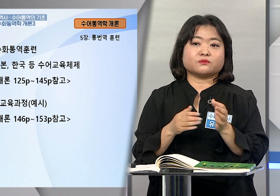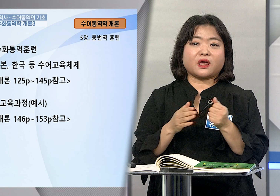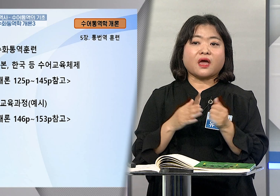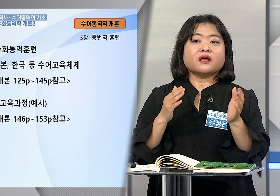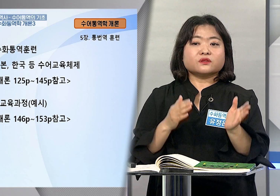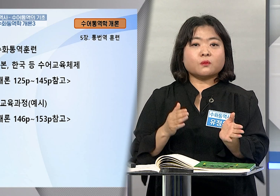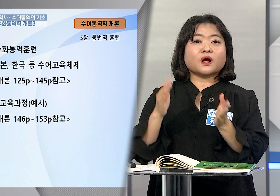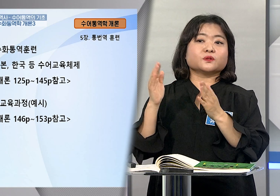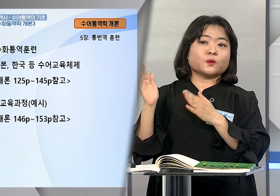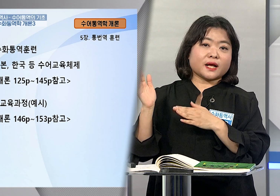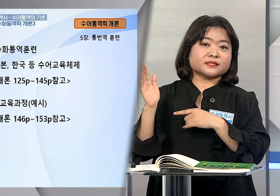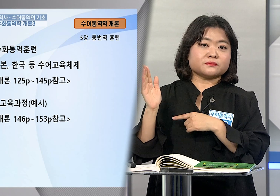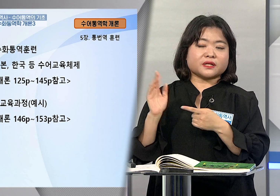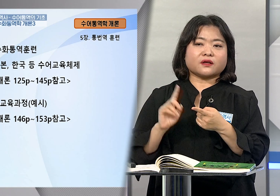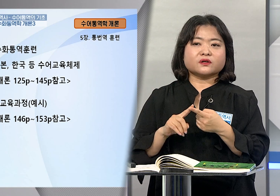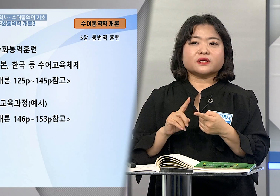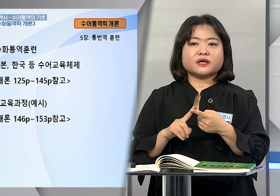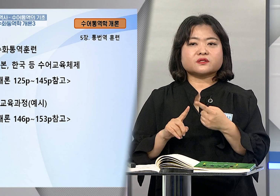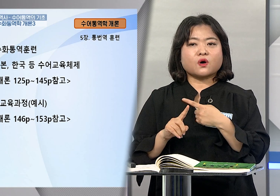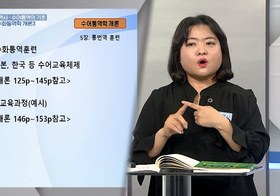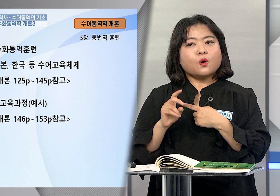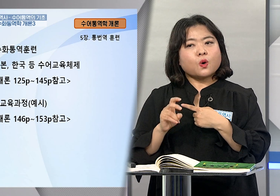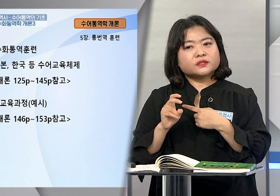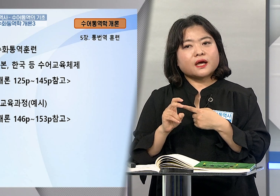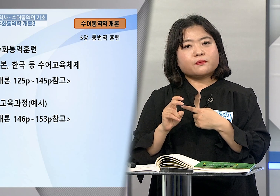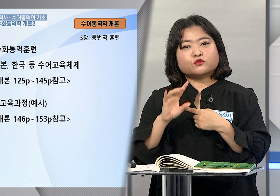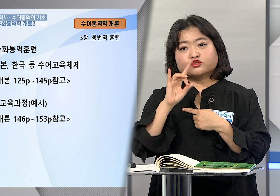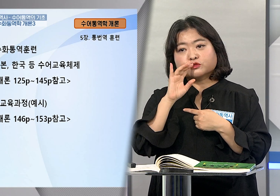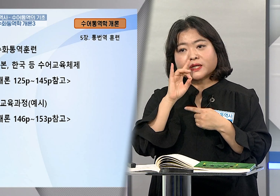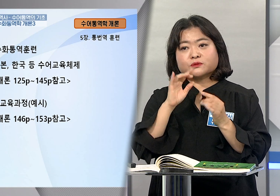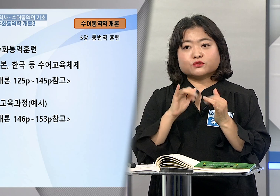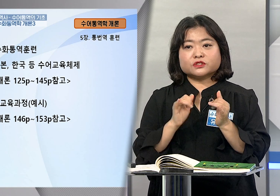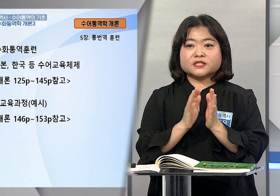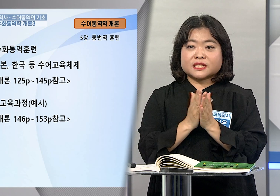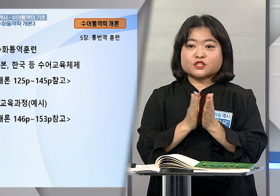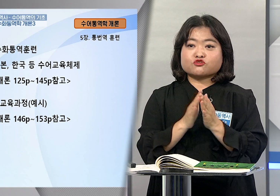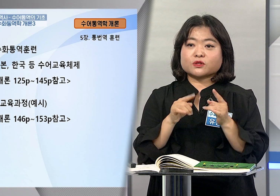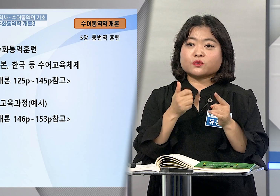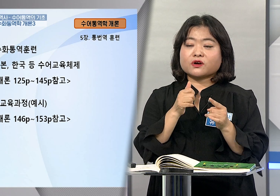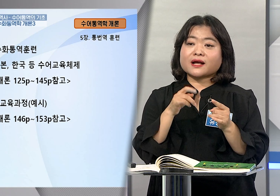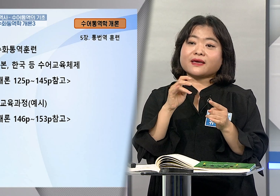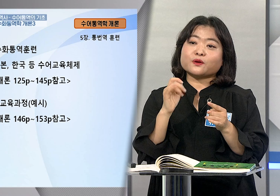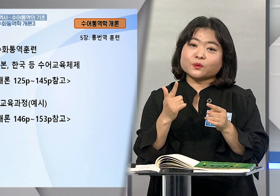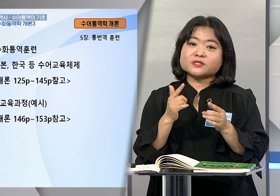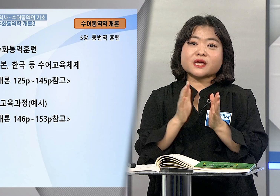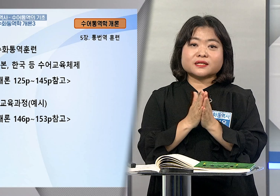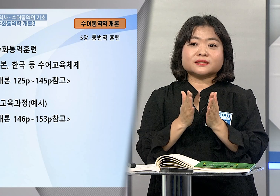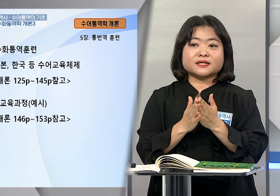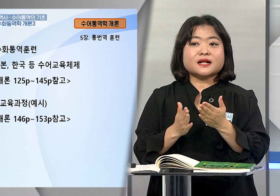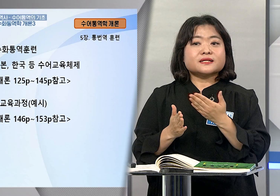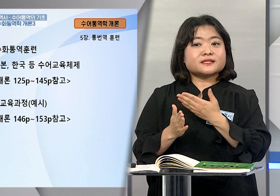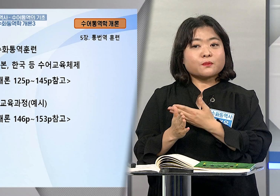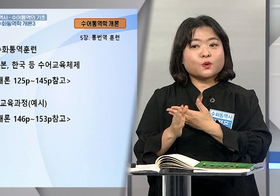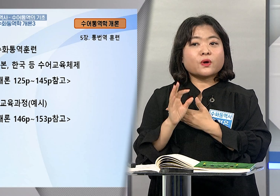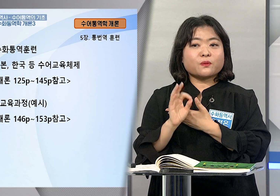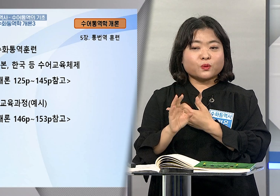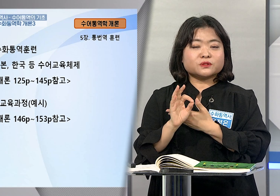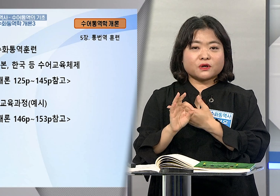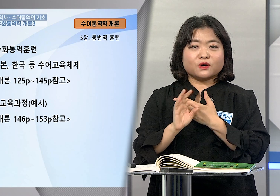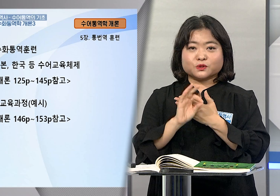때문에 넘어가도록 하겠습니다. 여기에 대해서 혹시 한번 궁금하신 분은 이 수화 통역학 개론 책을 참고해 보시면 좋을